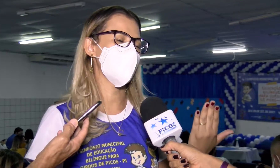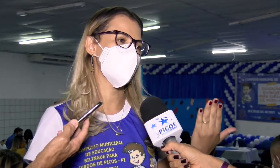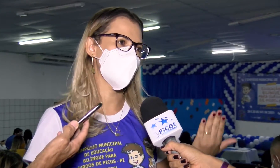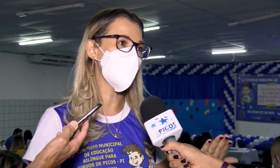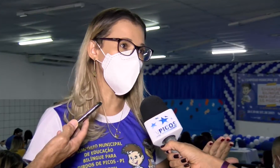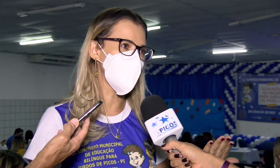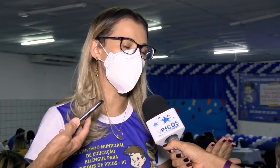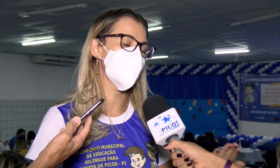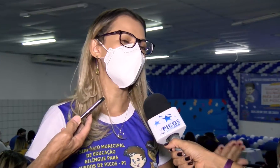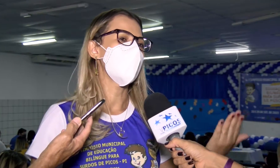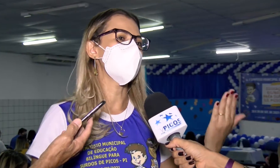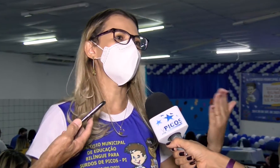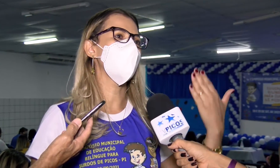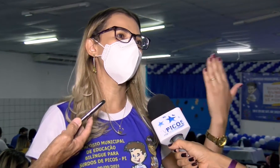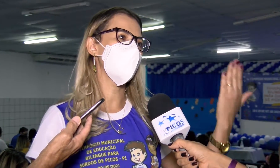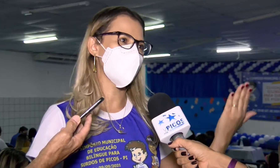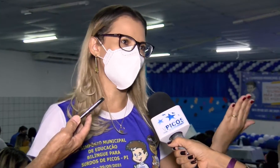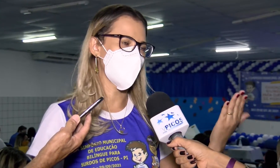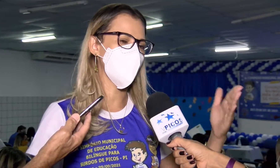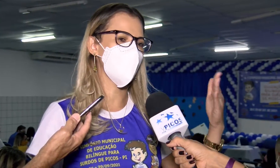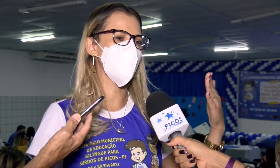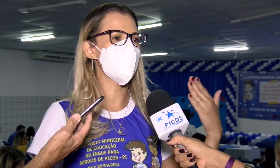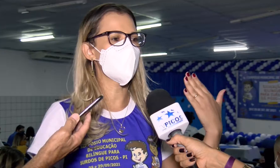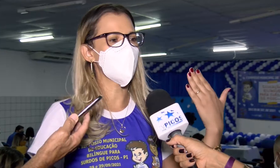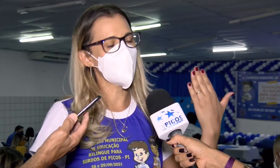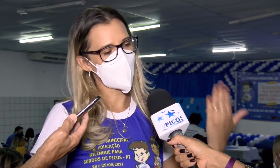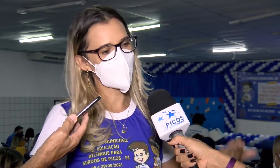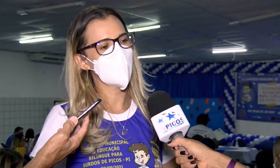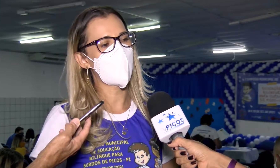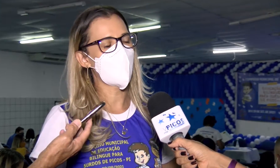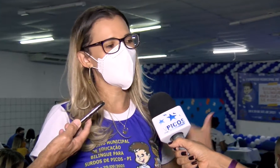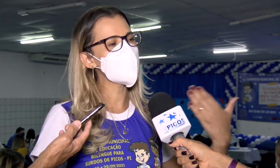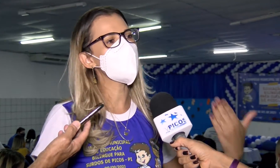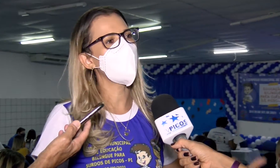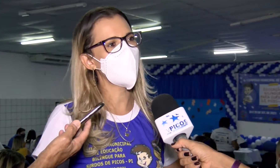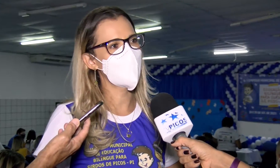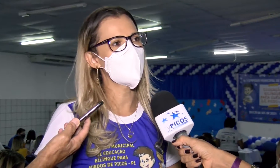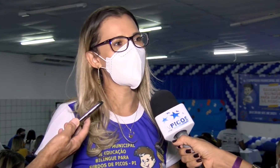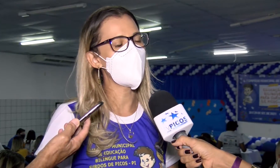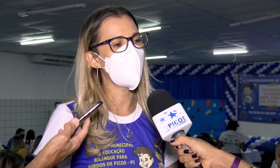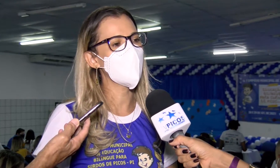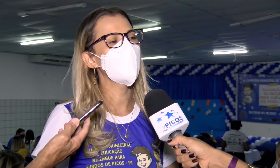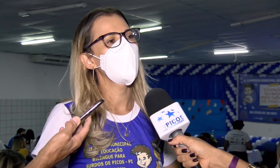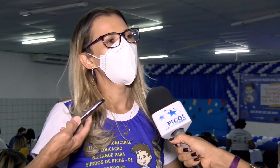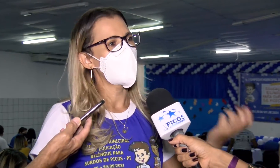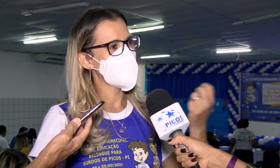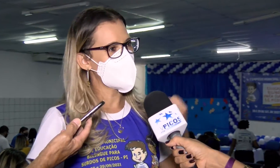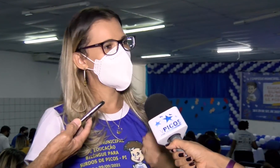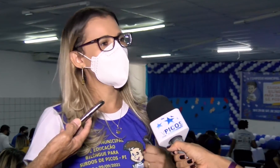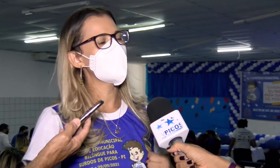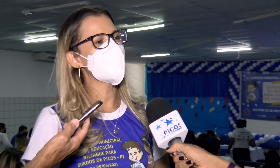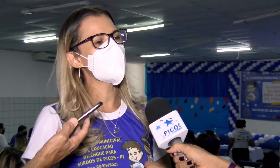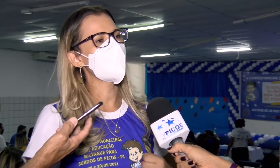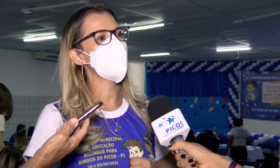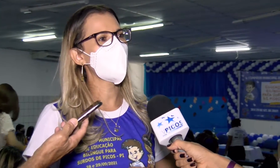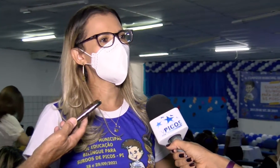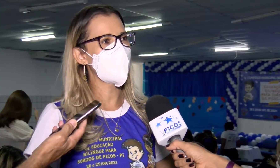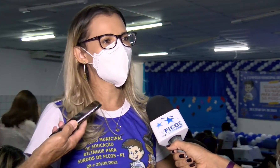desses alunos. Então, no ano passado, quando o município começou com o ensino remoto, a gente deu início a esse projeto